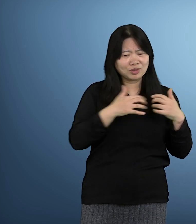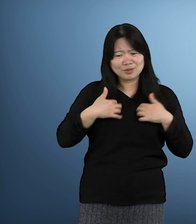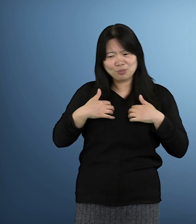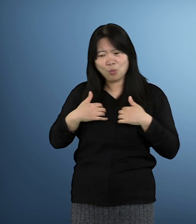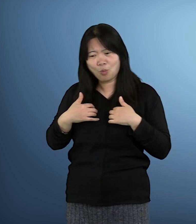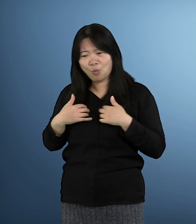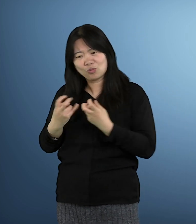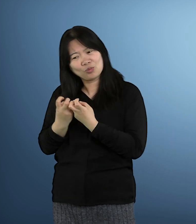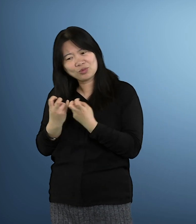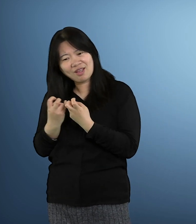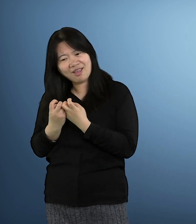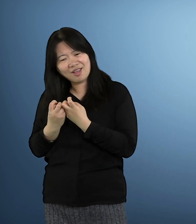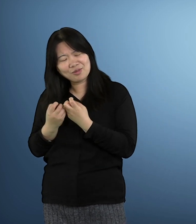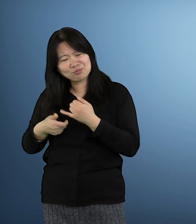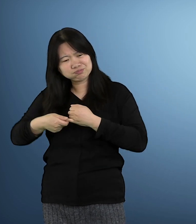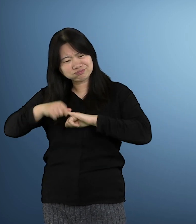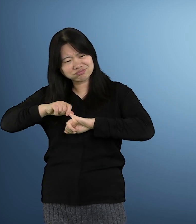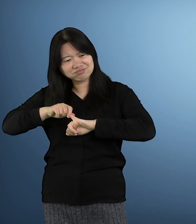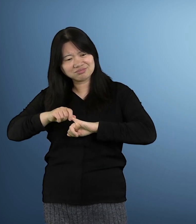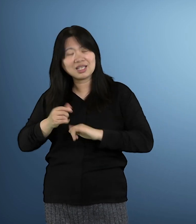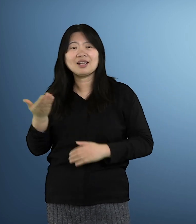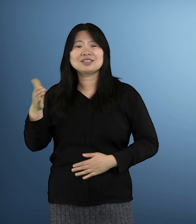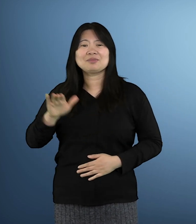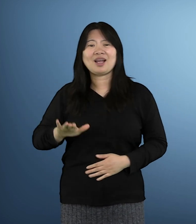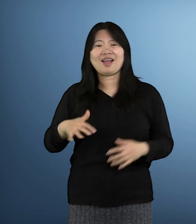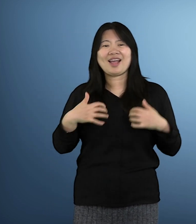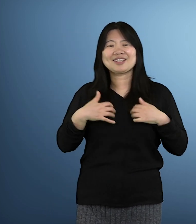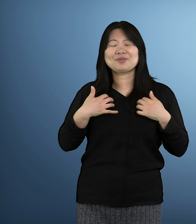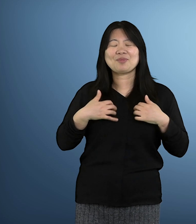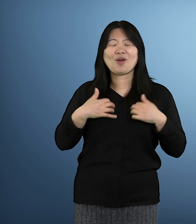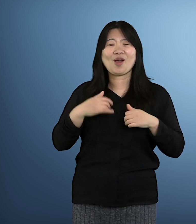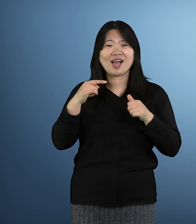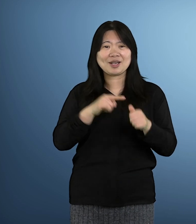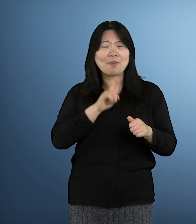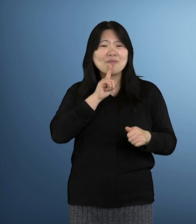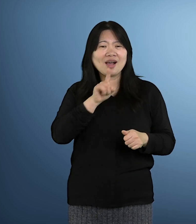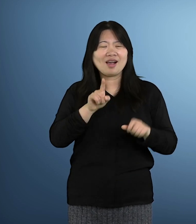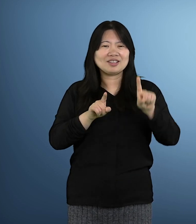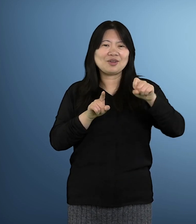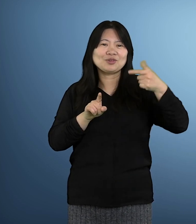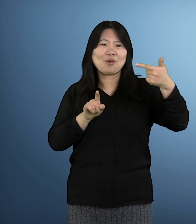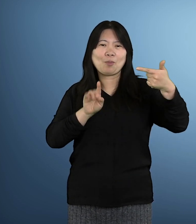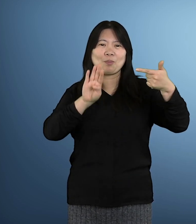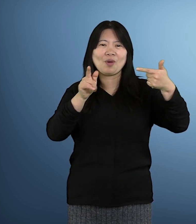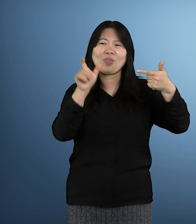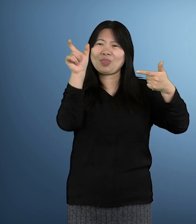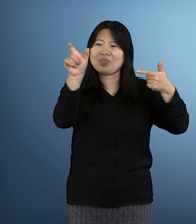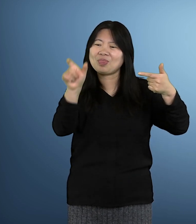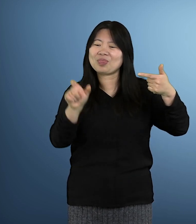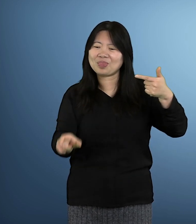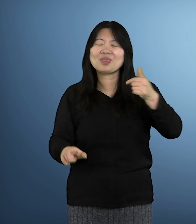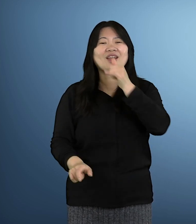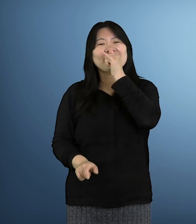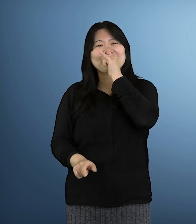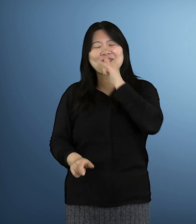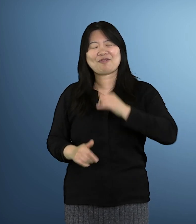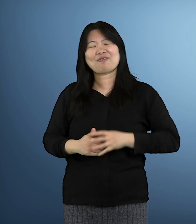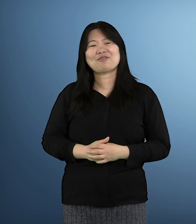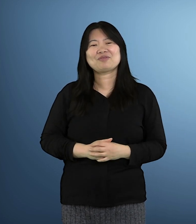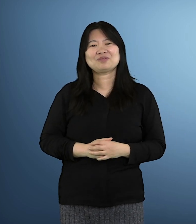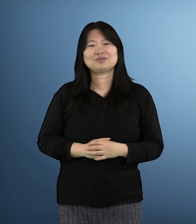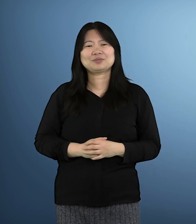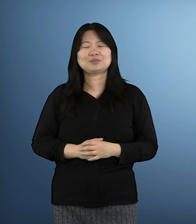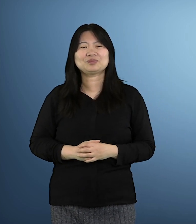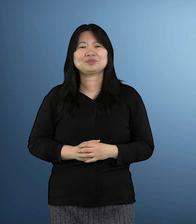기뻐합니까? 근데 무려 이 기뻐하라는 얘기를 16번을 썼어요. 16번을.